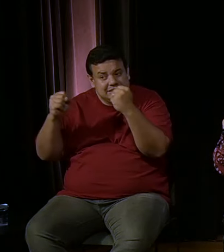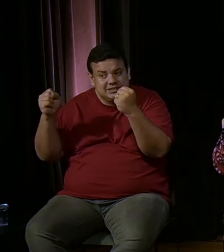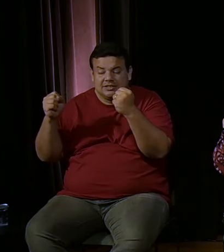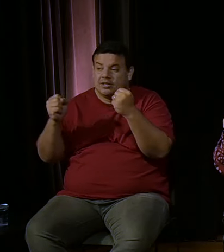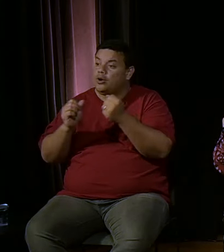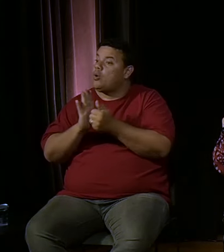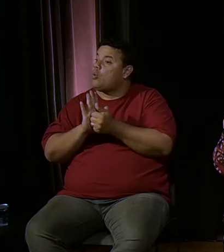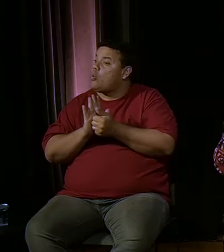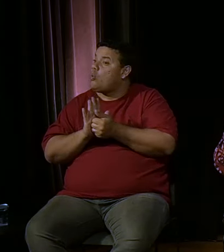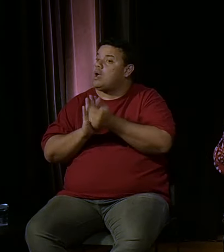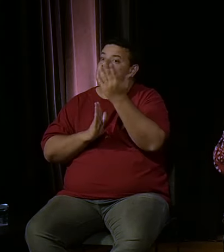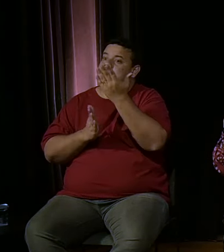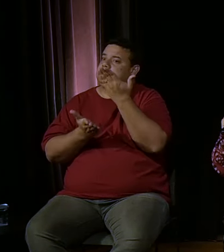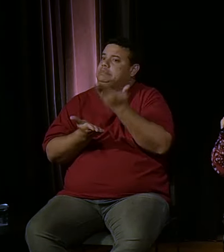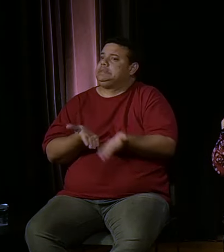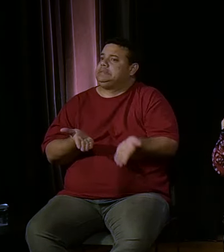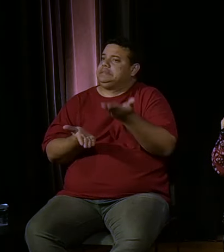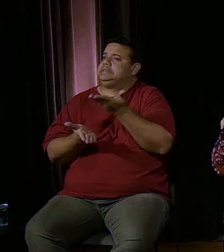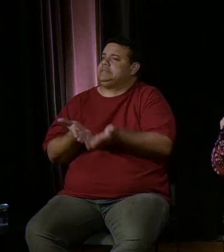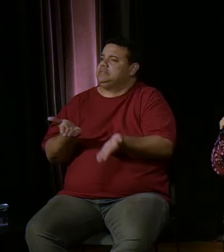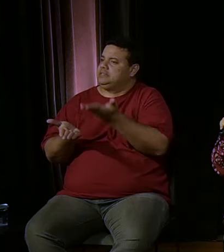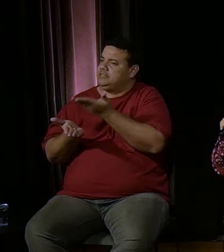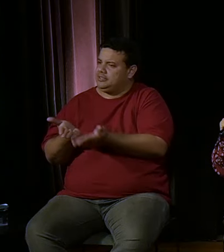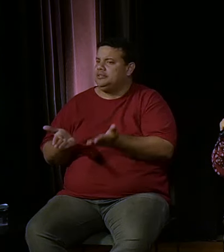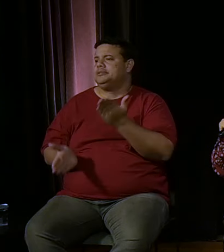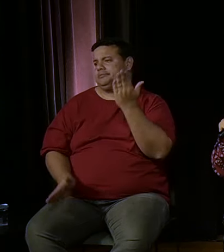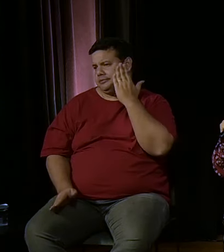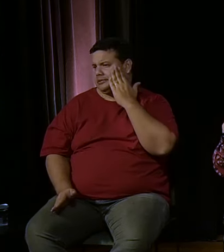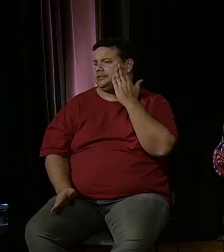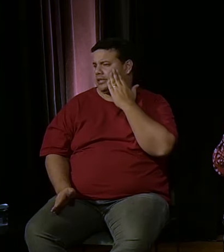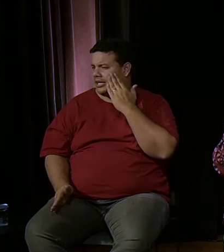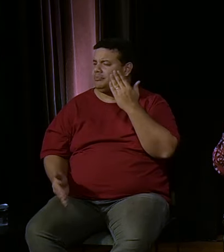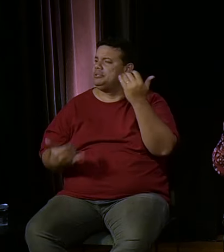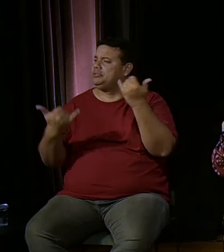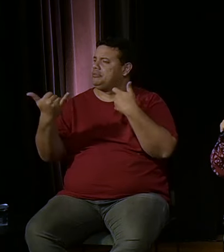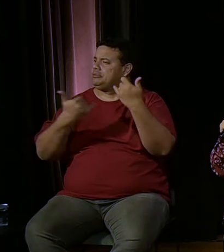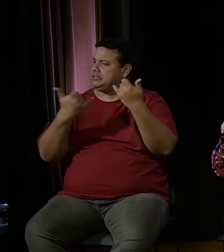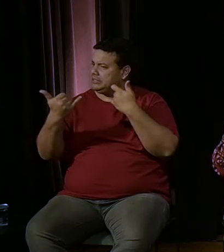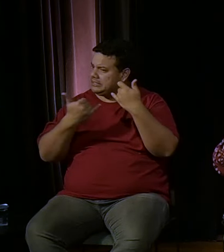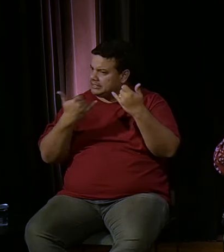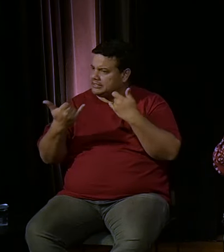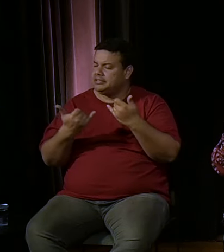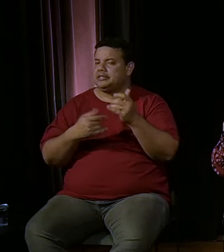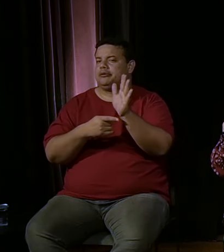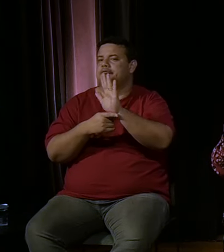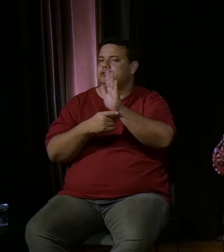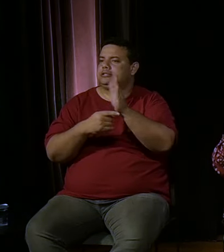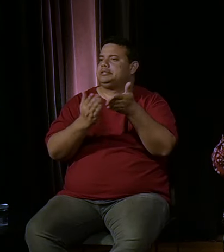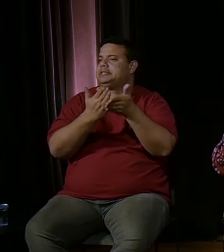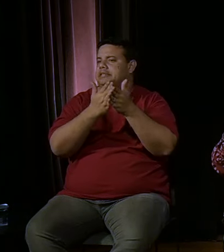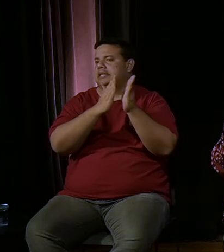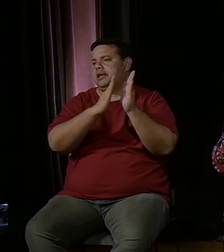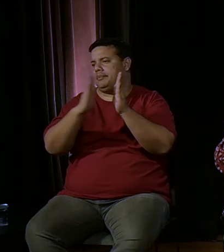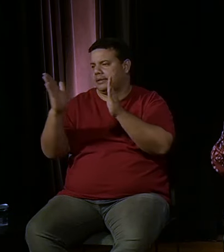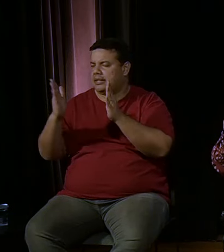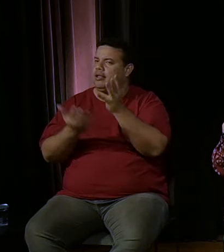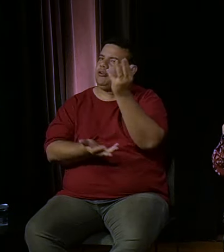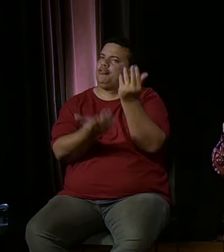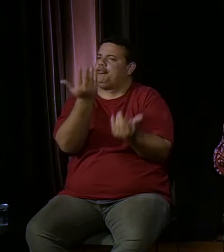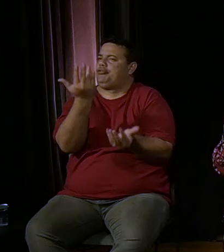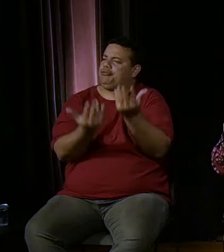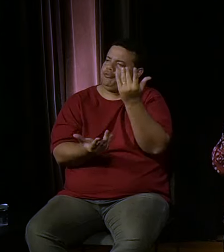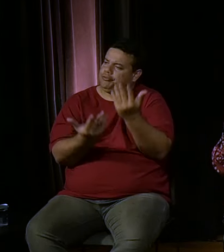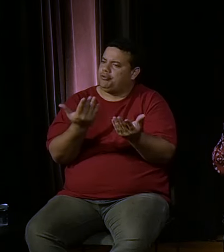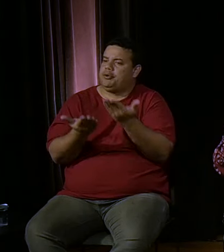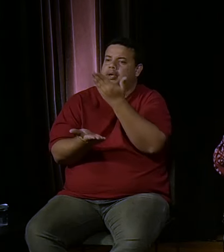queimou, né? A gente vira e mexe, está sabendo de notícias que uma cinemateca queimou, que o Arquivo Nacional queimou, né? Quanto se perdeu